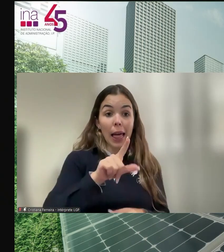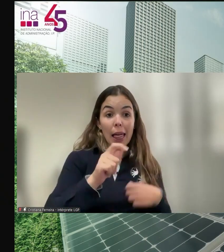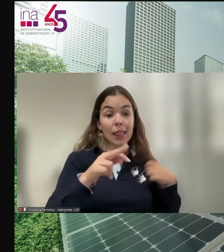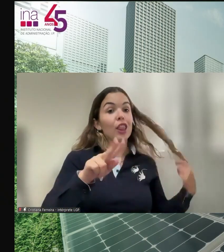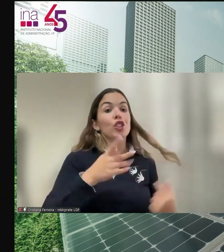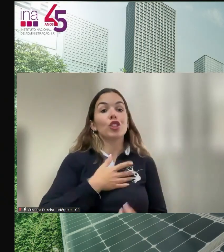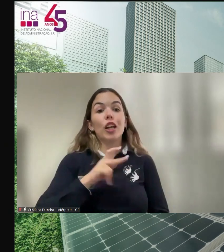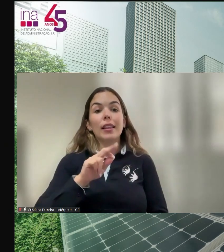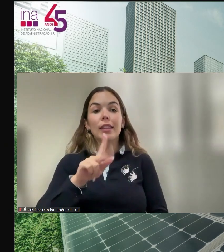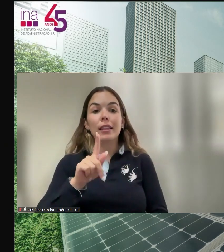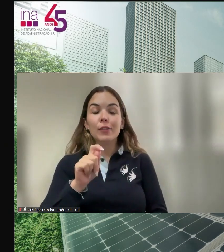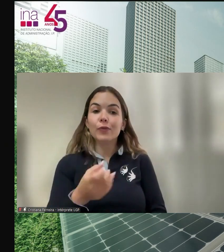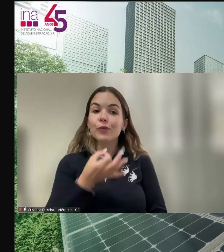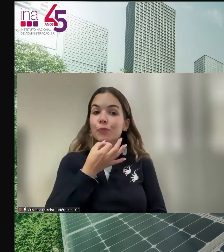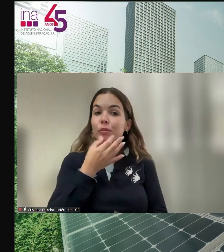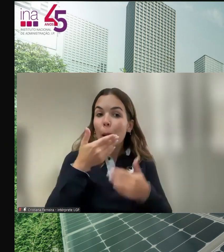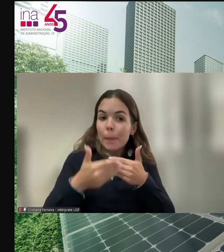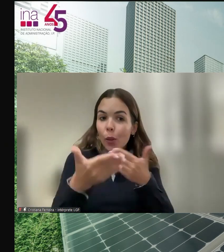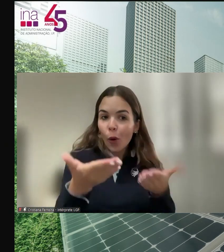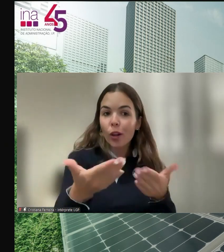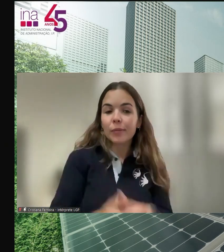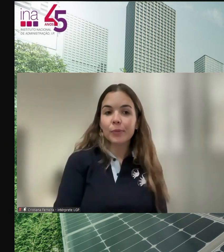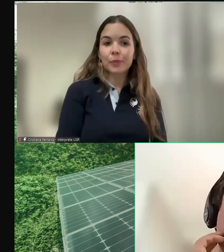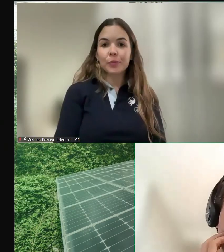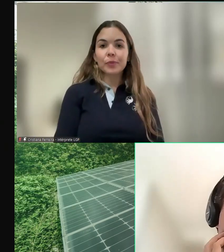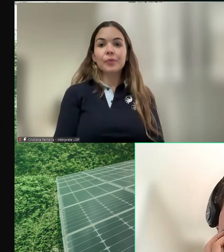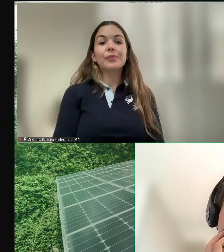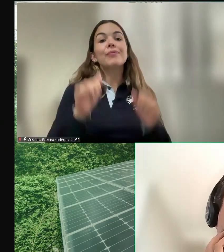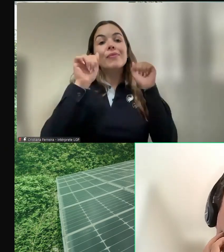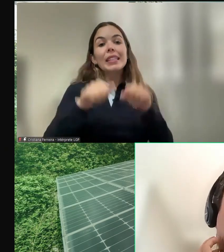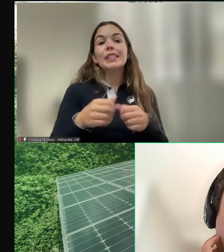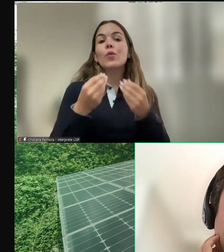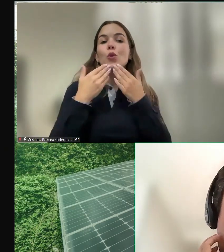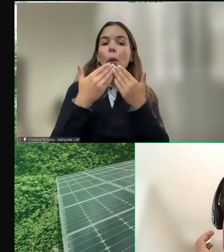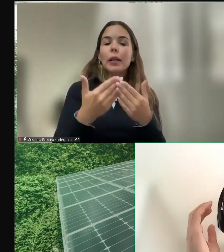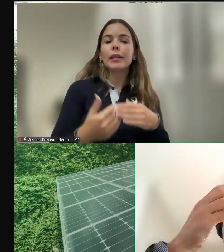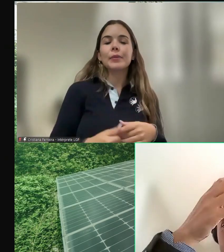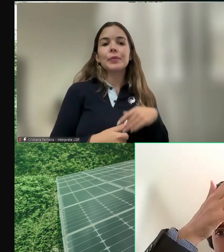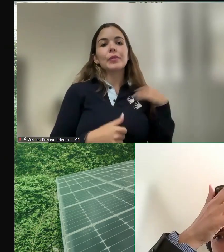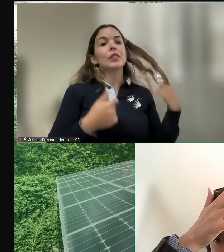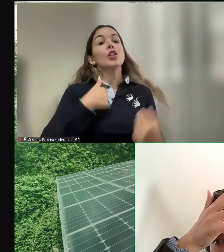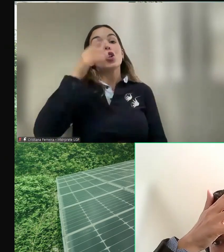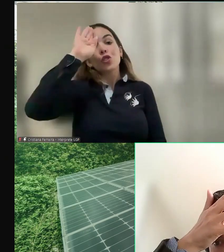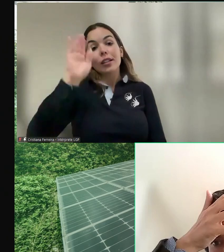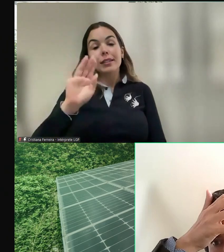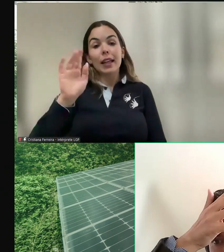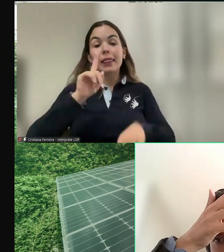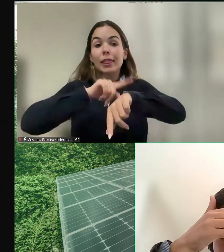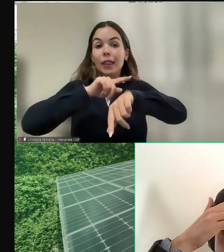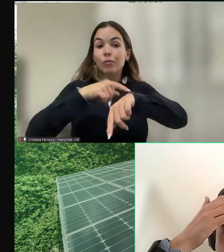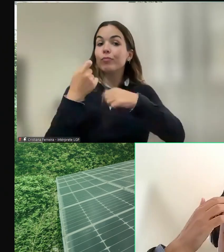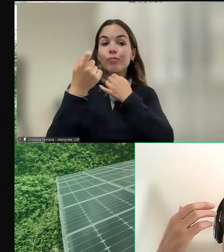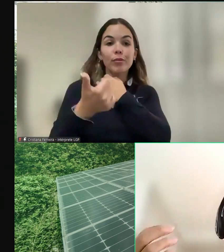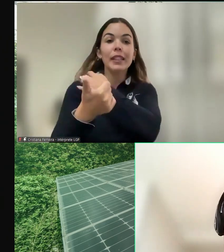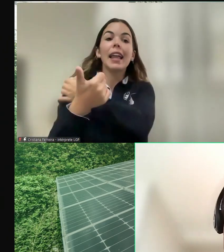podemos contar com o seu contributo a partir de agora? Sim, muito obrigado, Graça. Eu sei que estamos